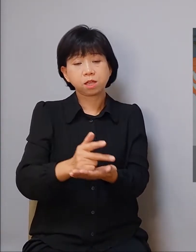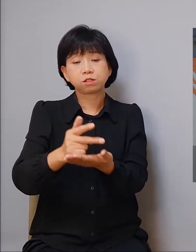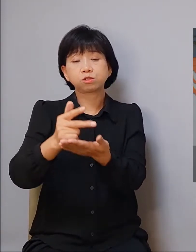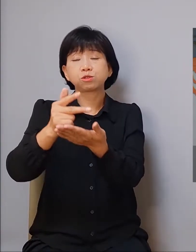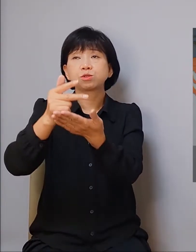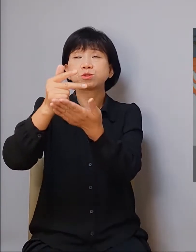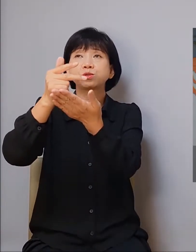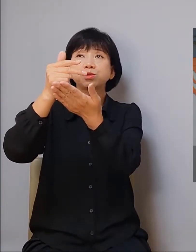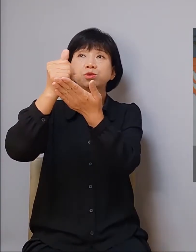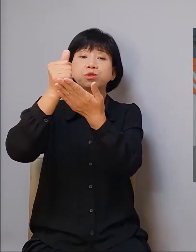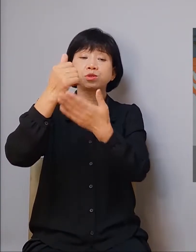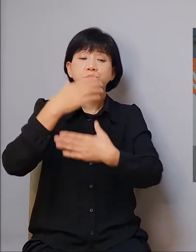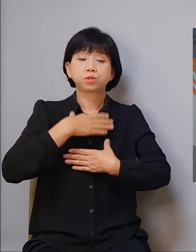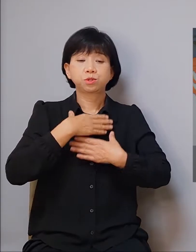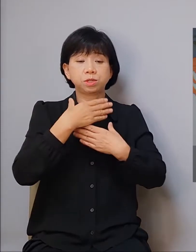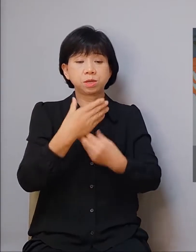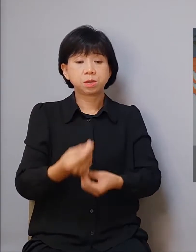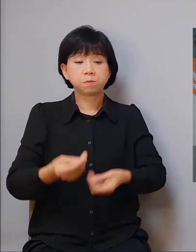사랑의